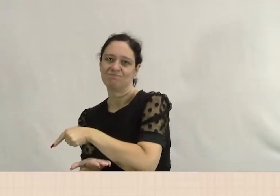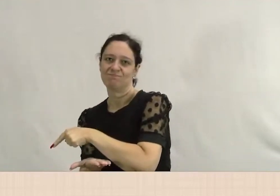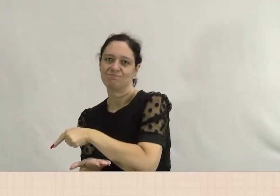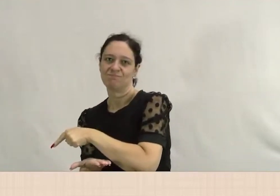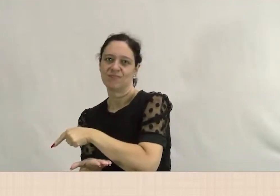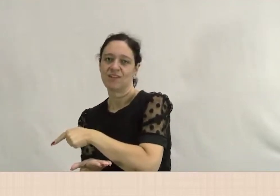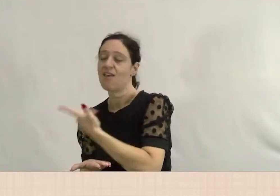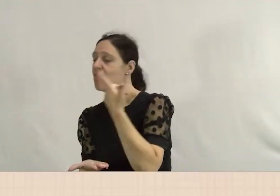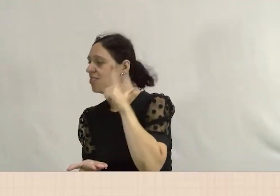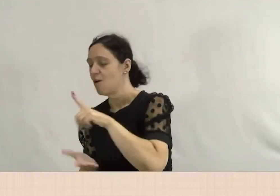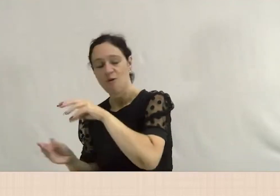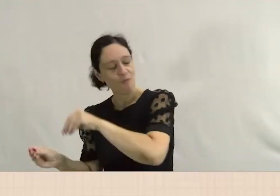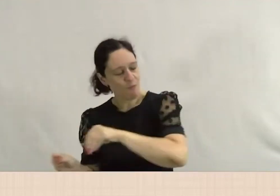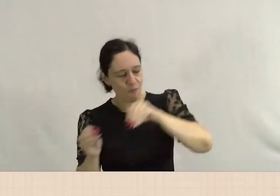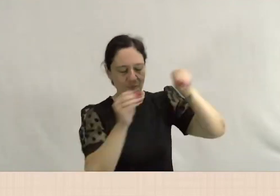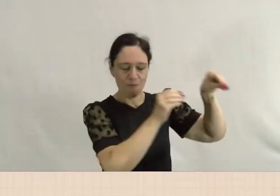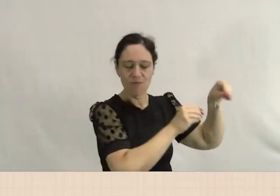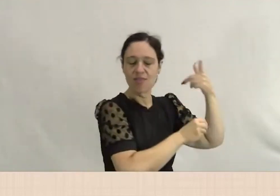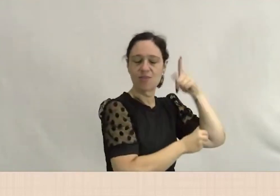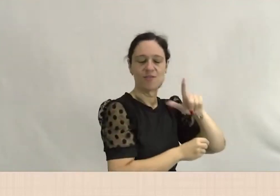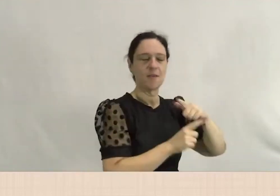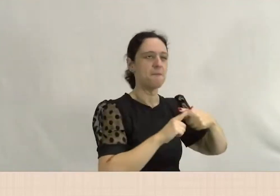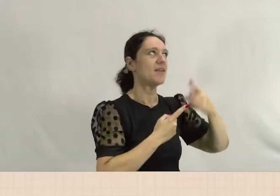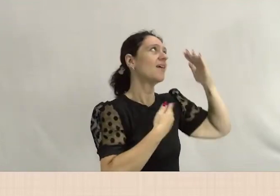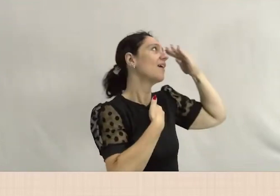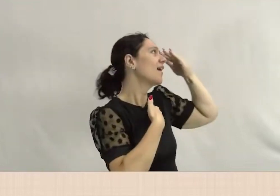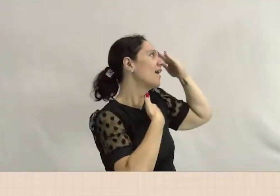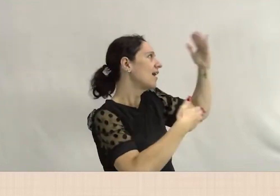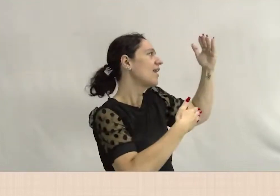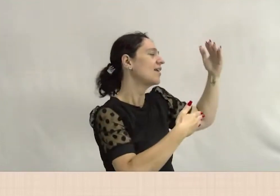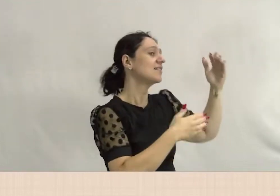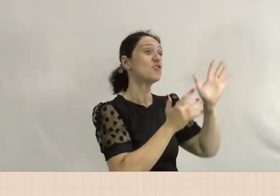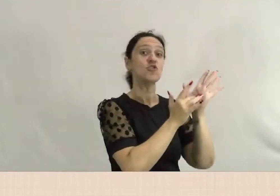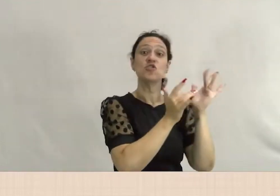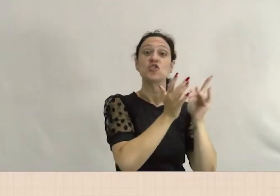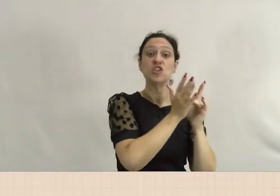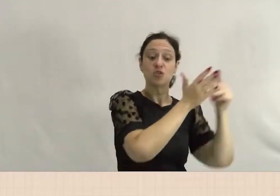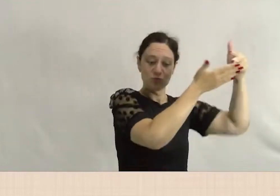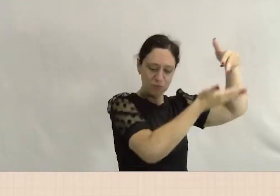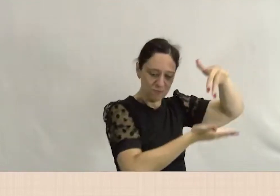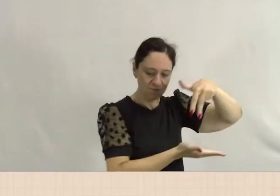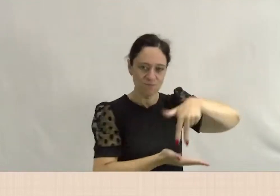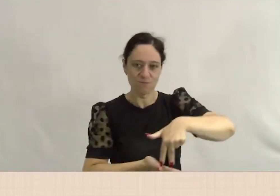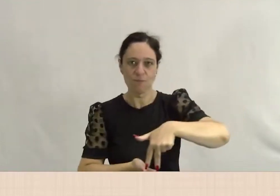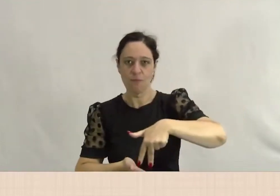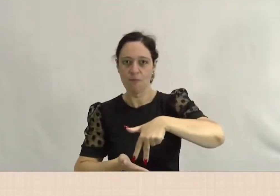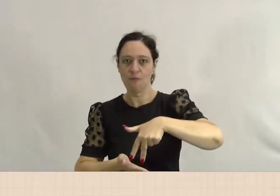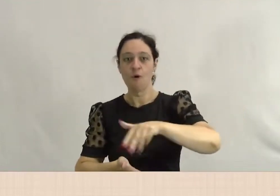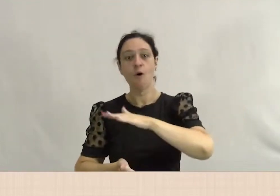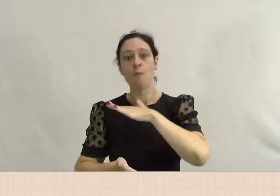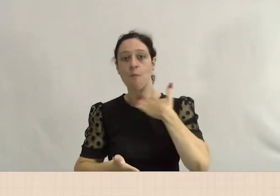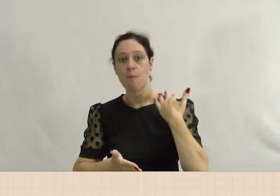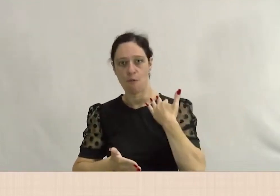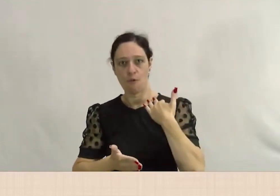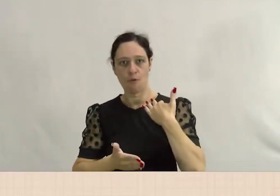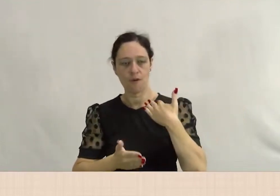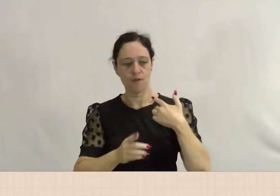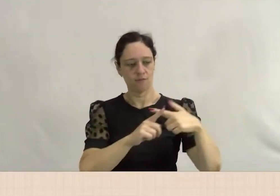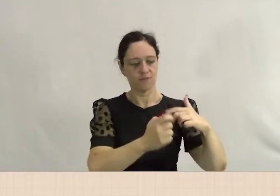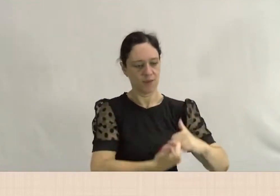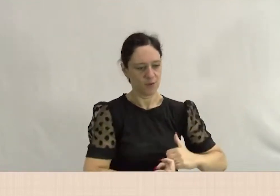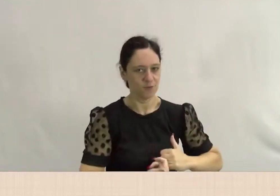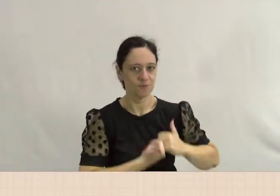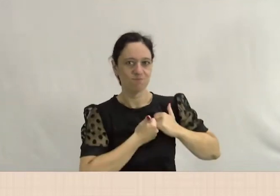Graças a Deus, esse Filho amado de Deus, Ele veio aqui, morreu por nós na cruz e realizou a